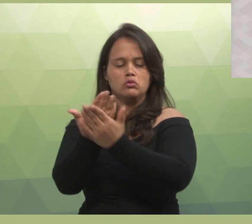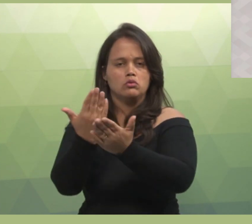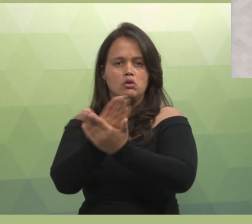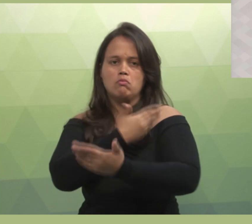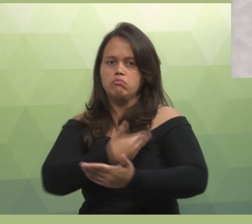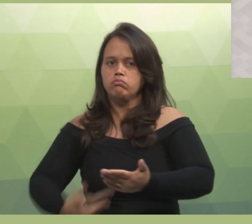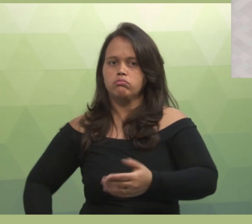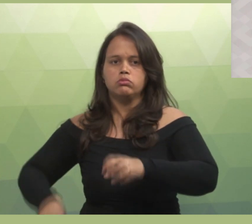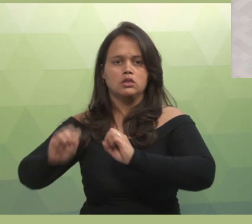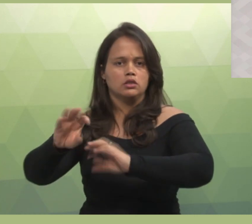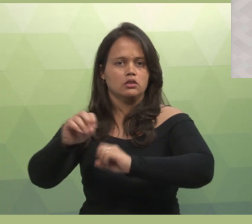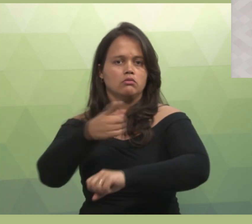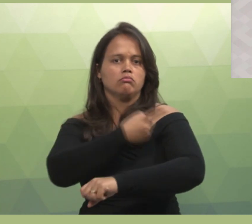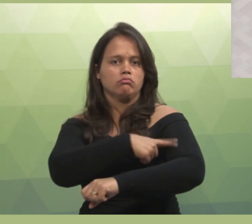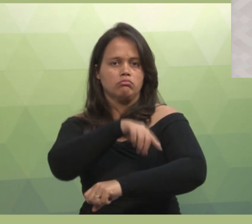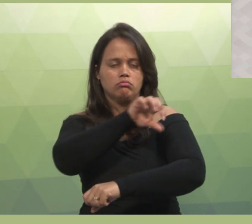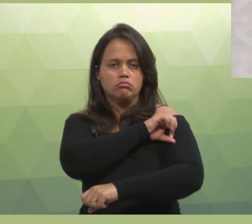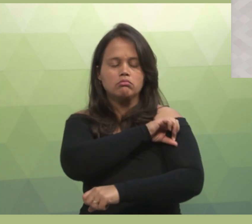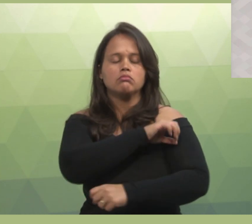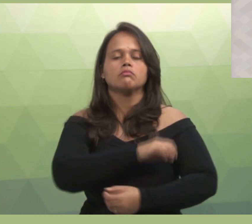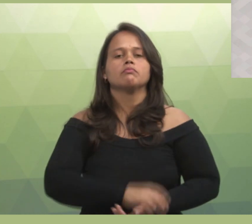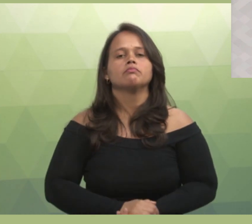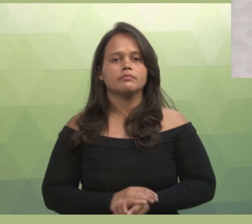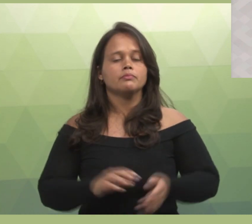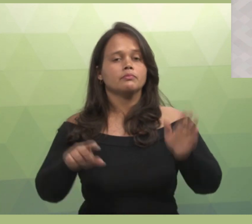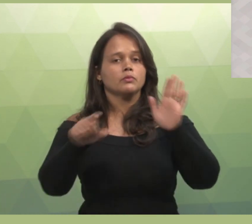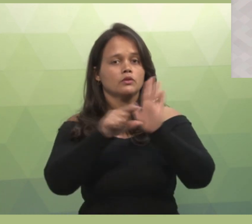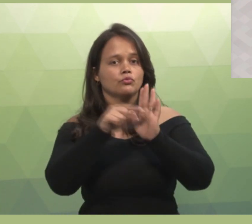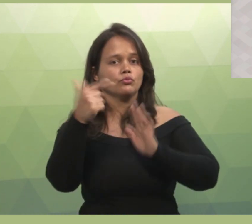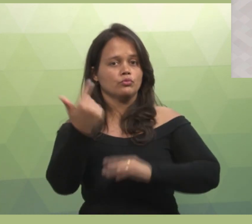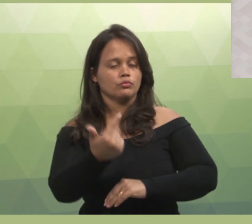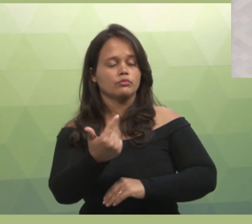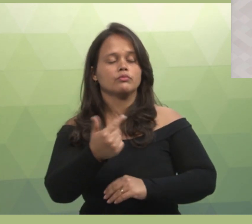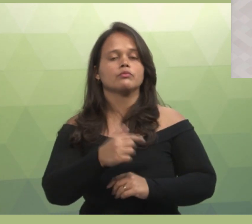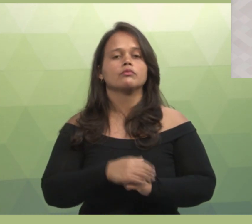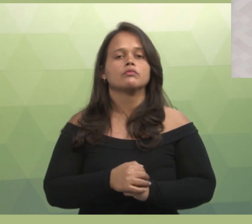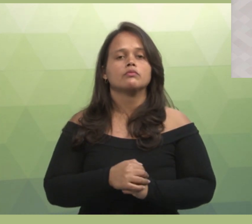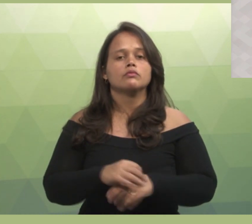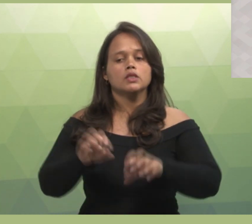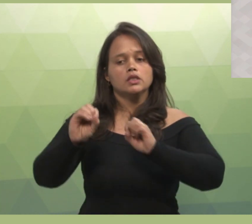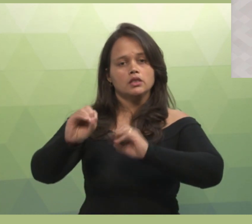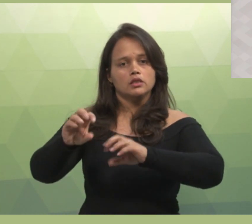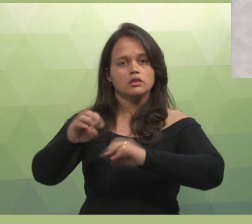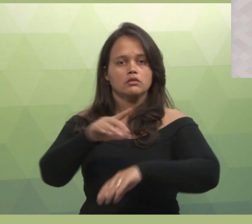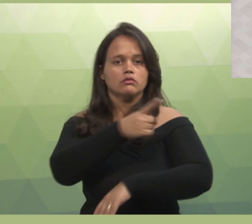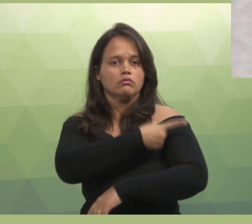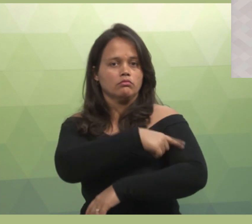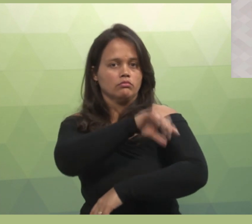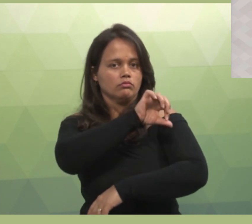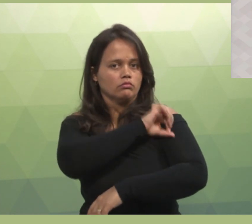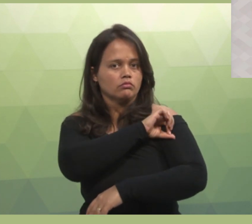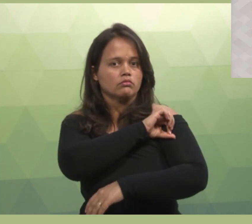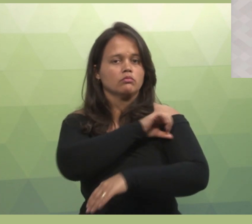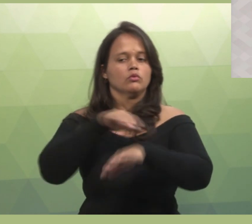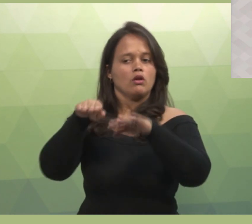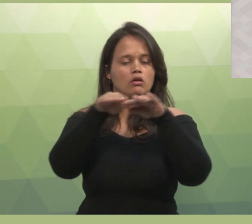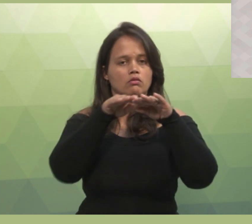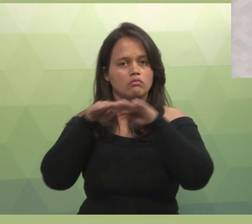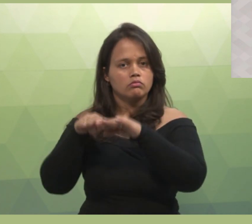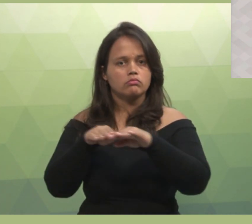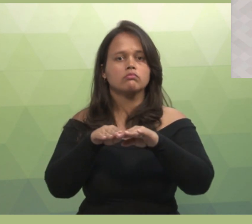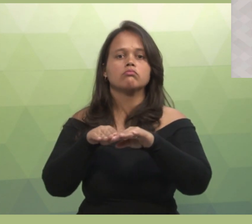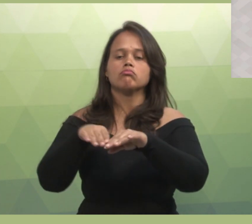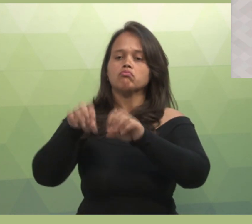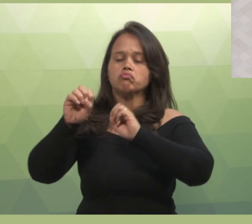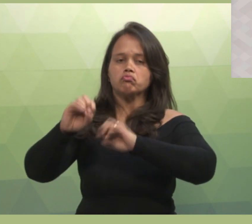ensino fundamental. No seu parágrafo 2º, o ensino fundamental regular será ministrado em